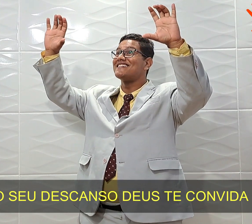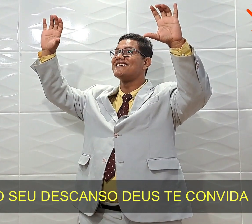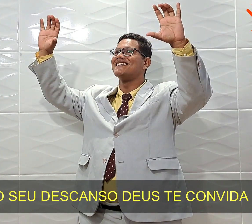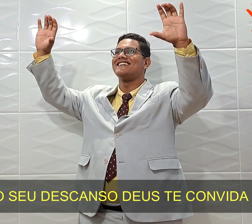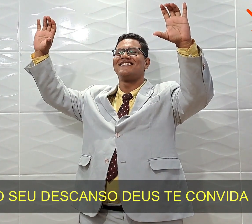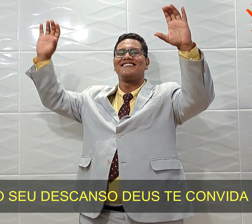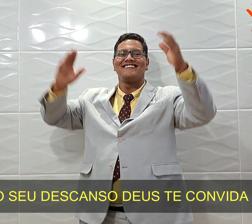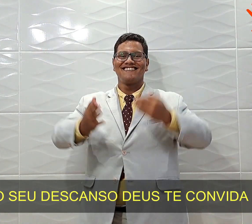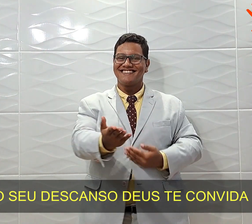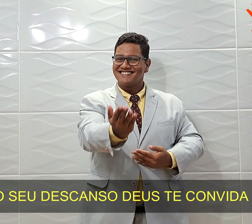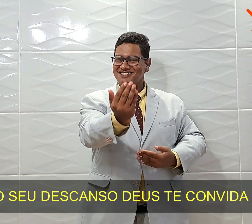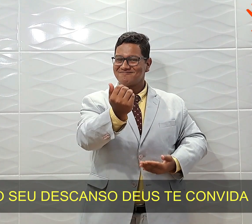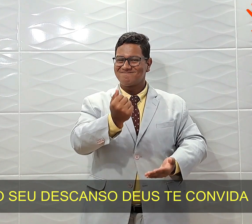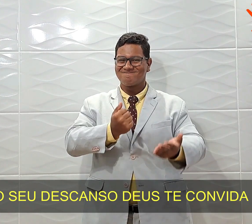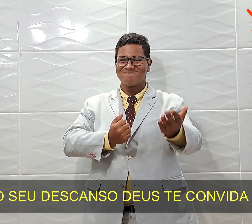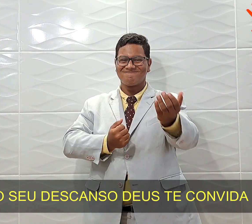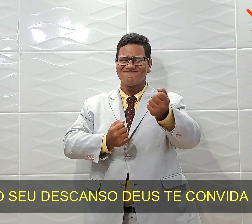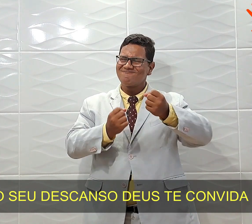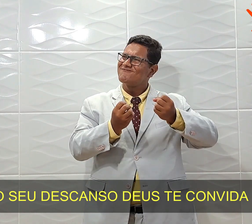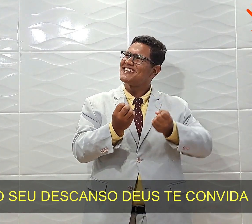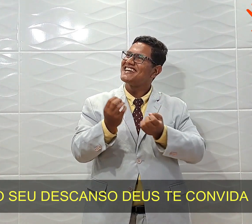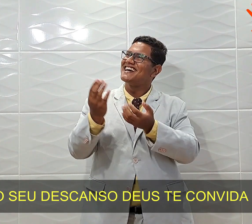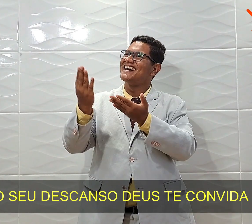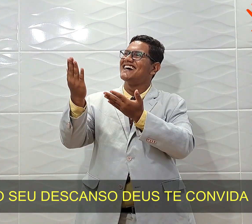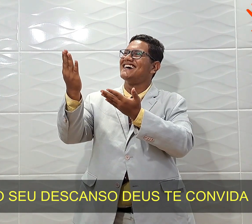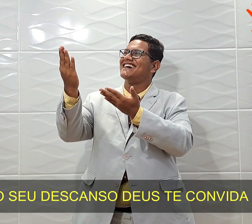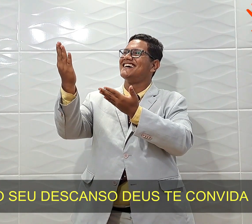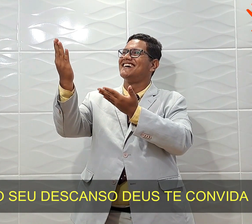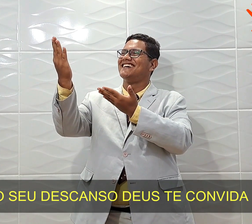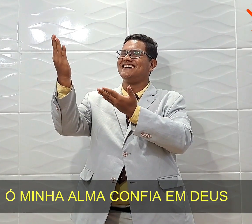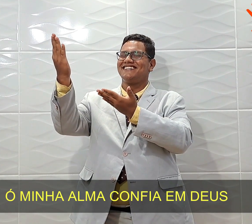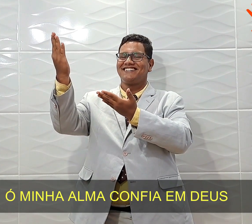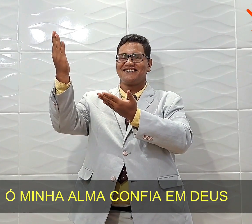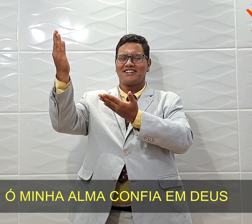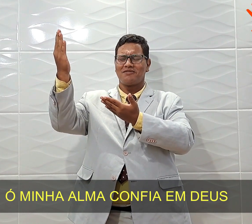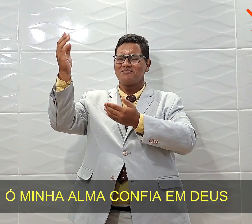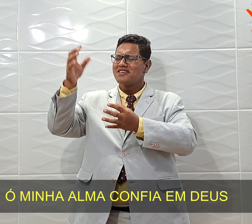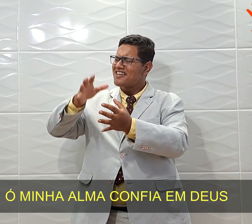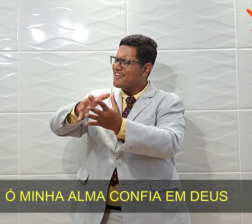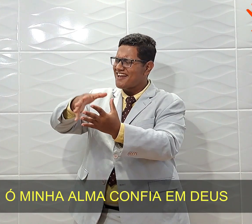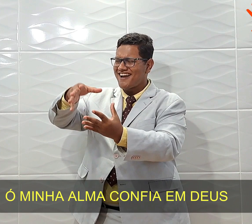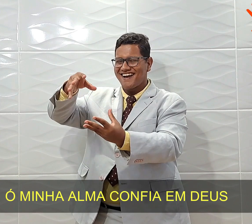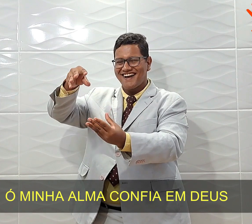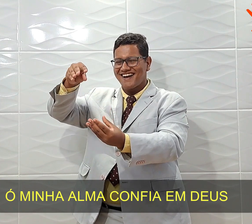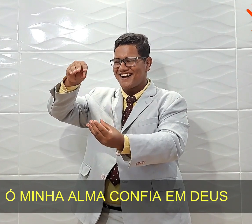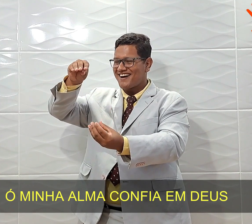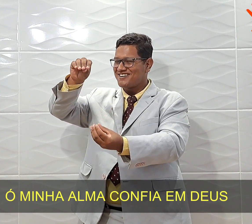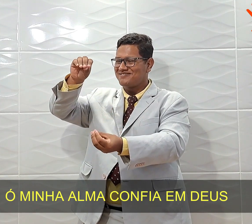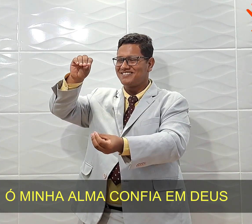Deus te convida Oh, minha alma,